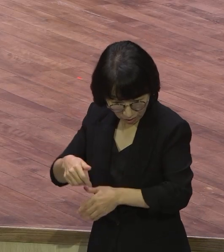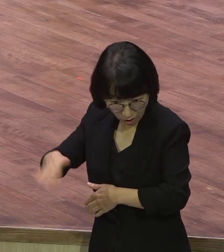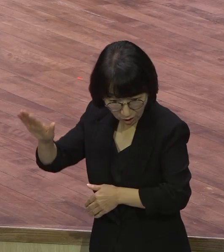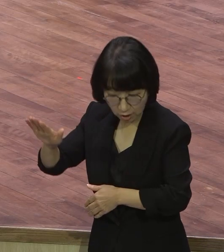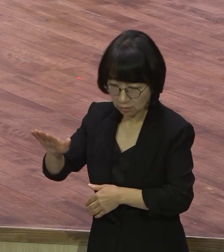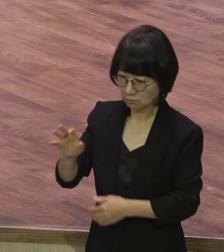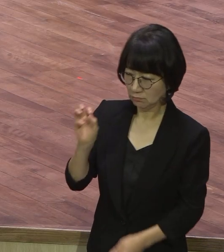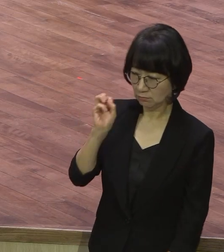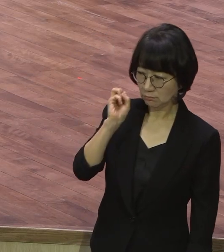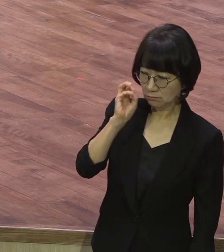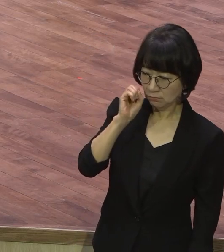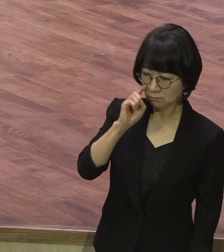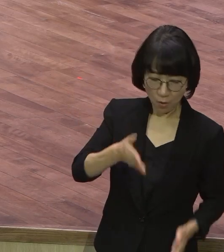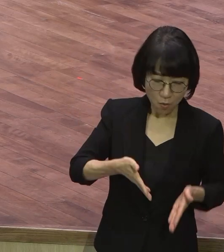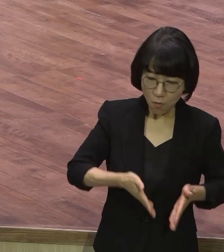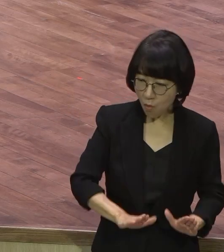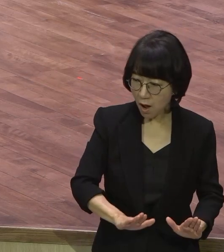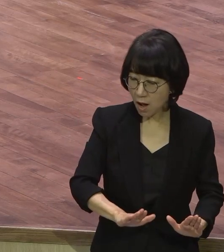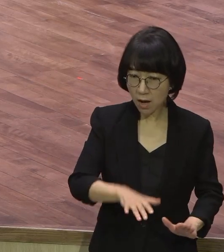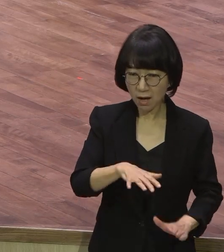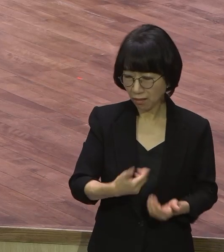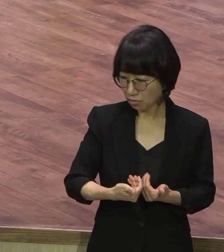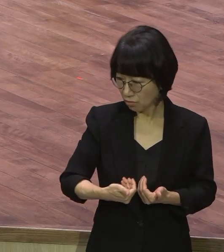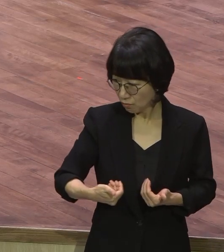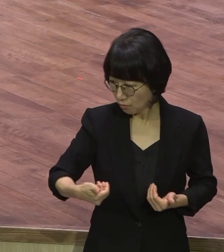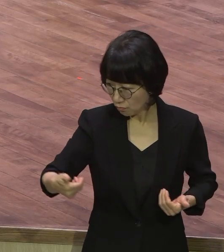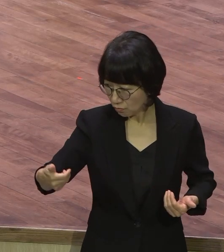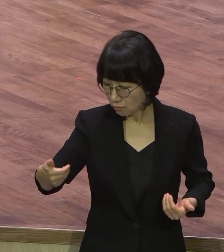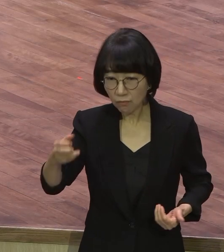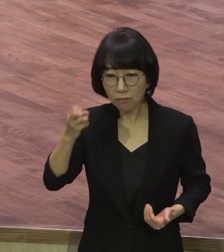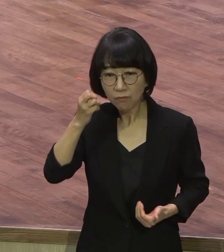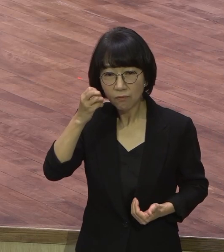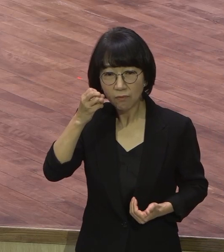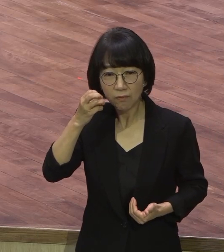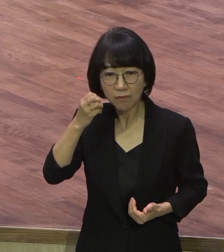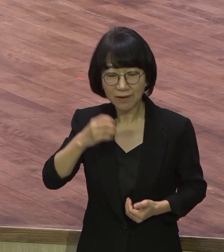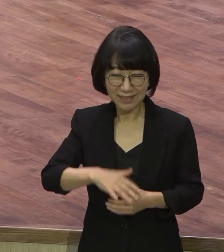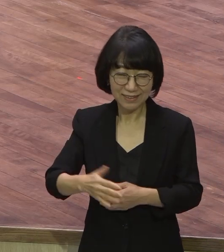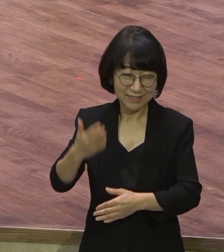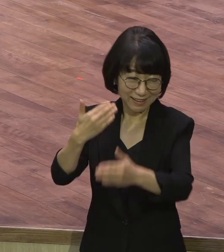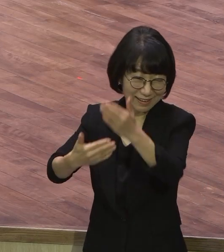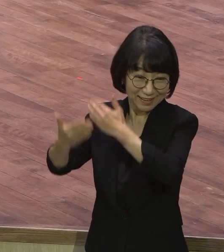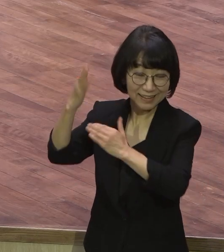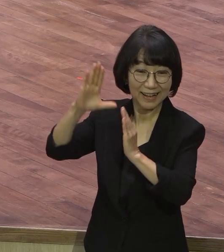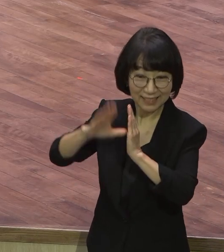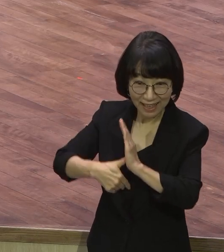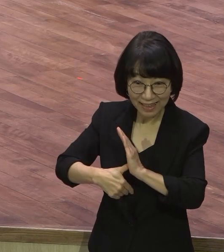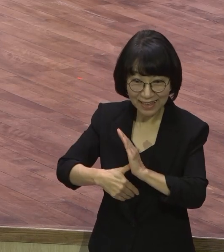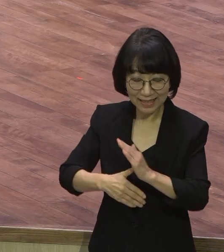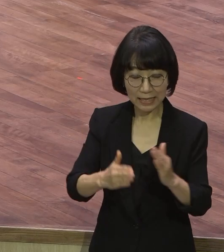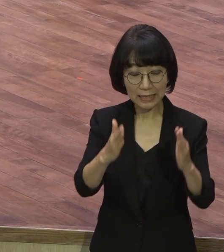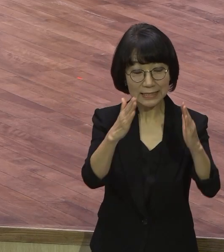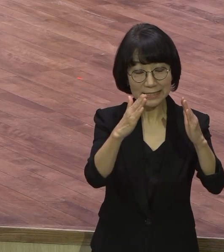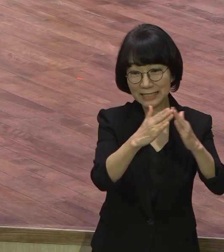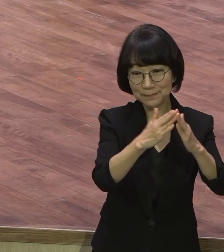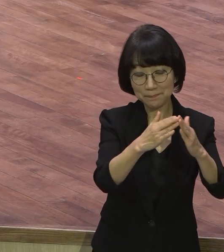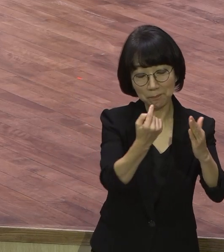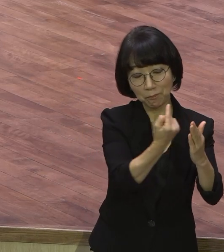정든 고향을 떠나 그 당시는 요즘은 달라요. 그 당시는 집을 나와서 어디